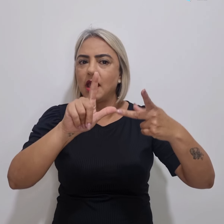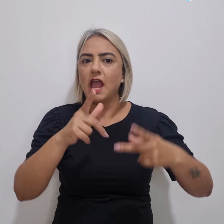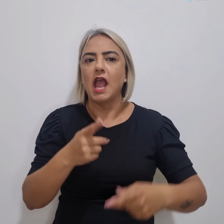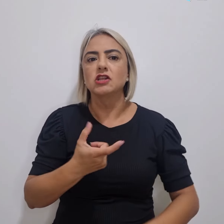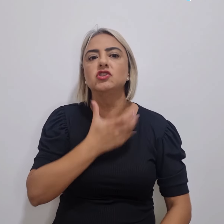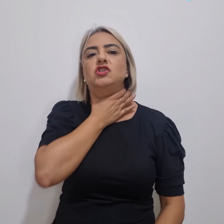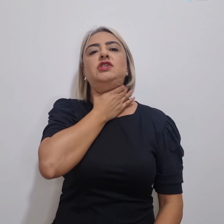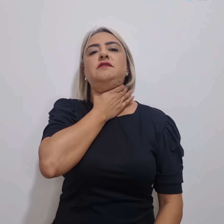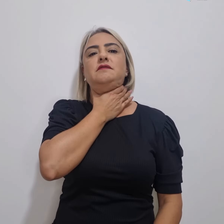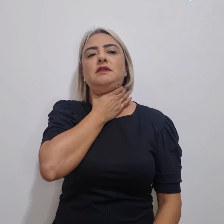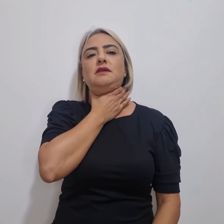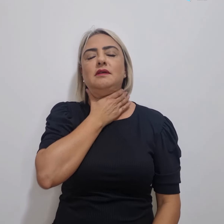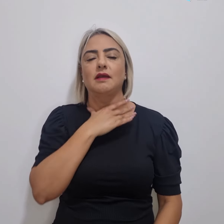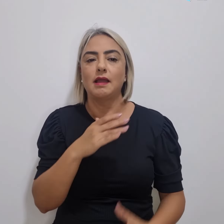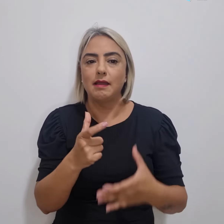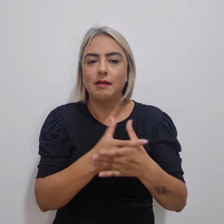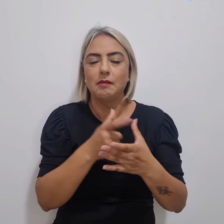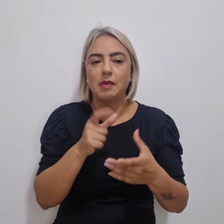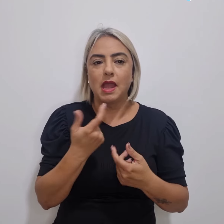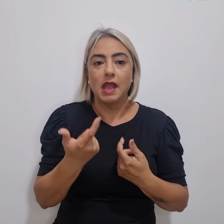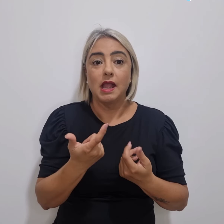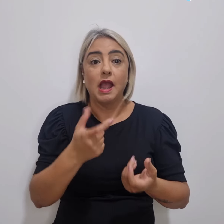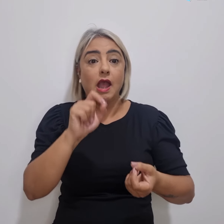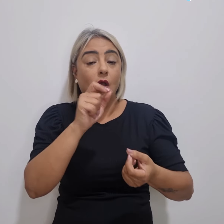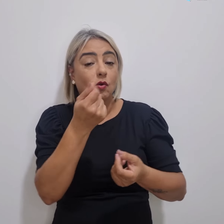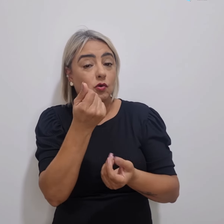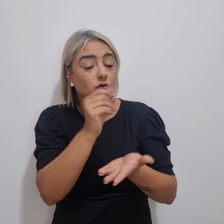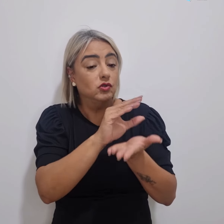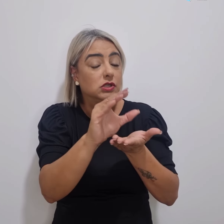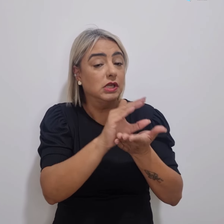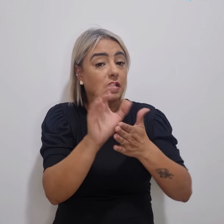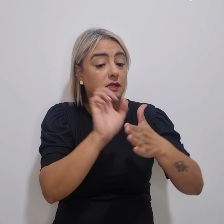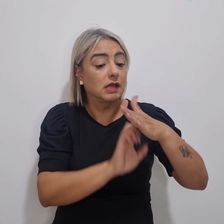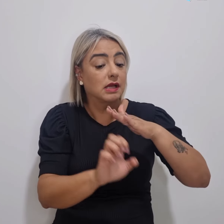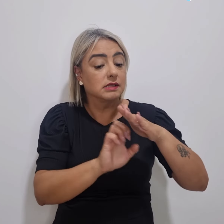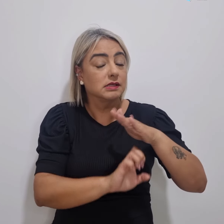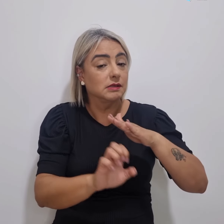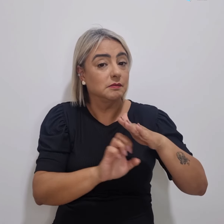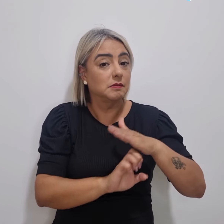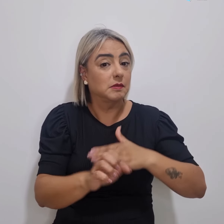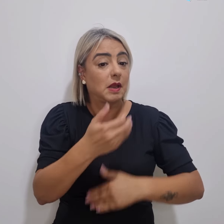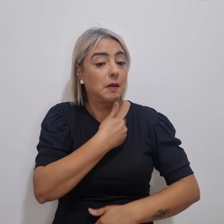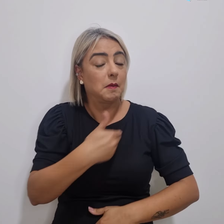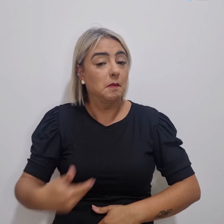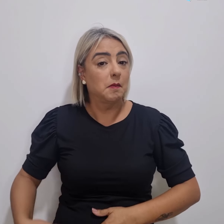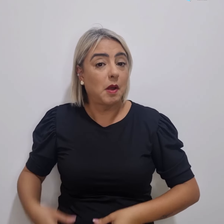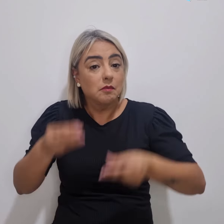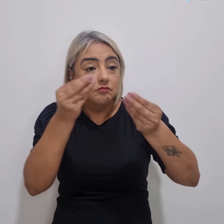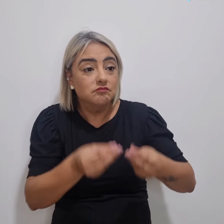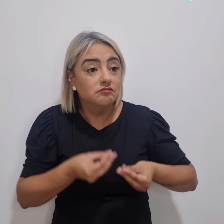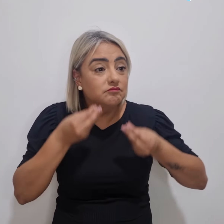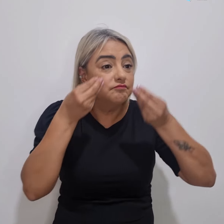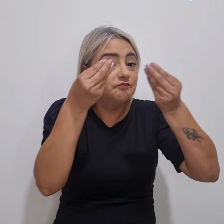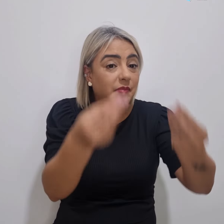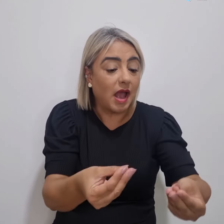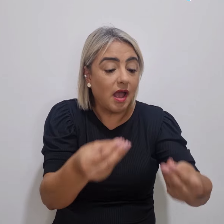É pegar o dinheiro dos dividendos das empresas públicas e dar para as empresas de transporte